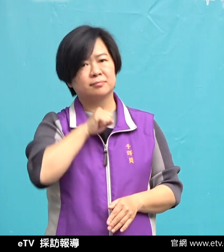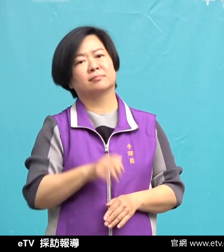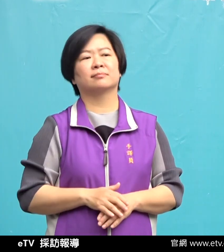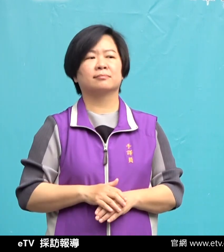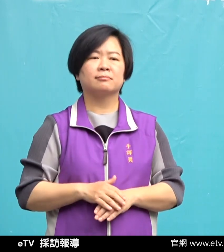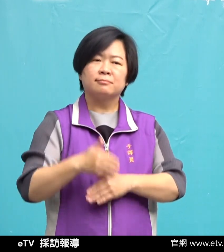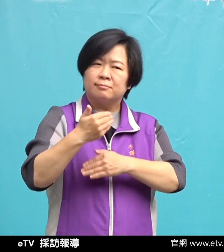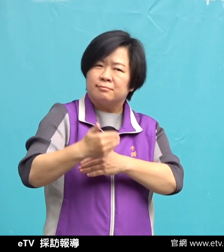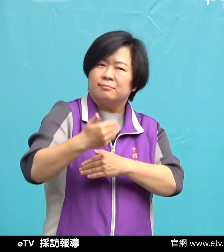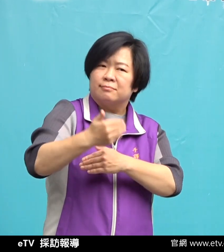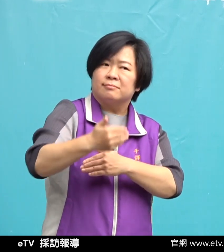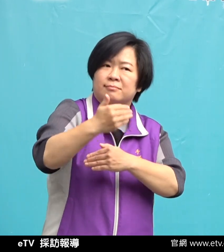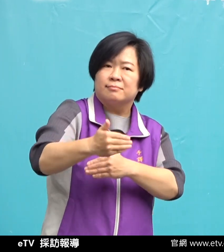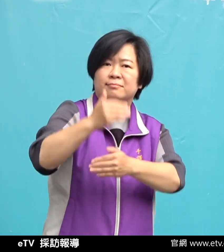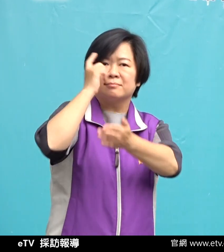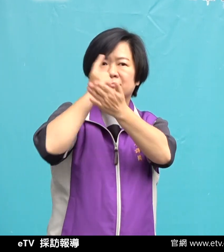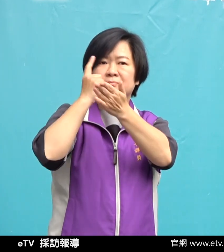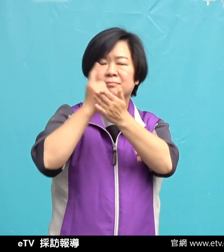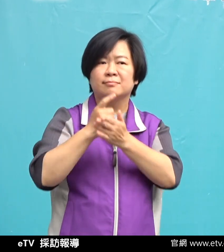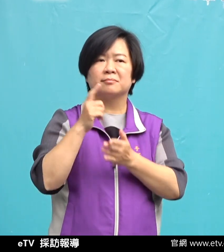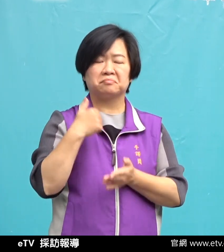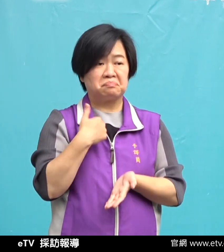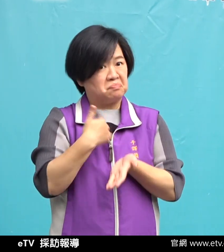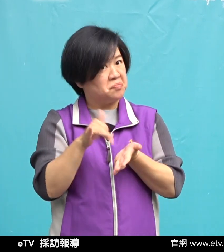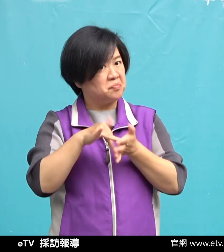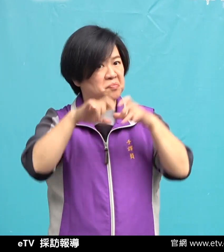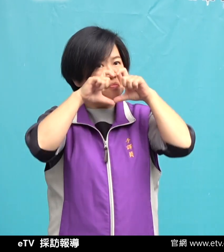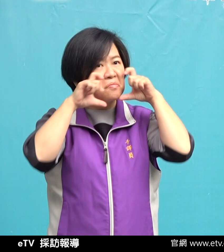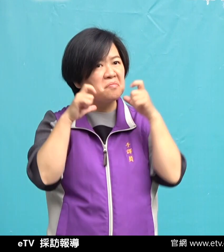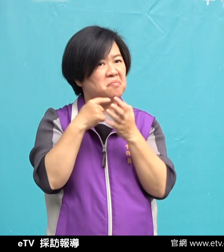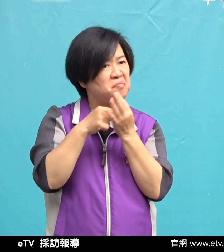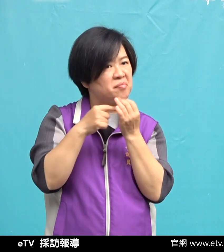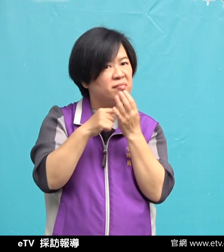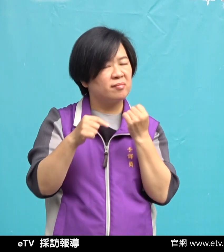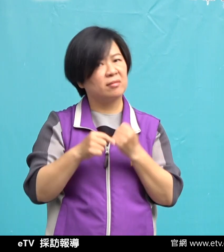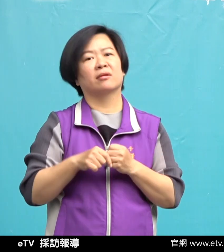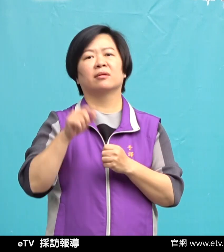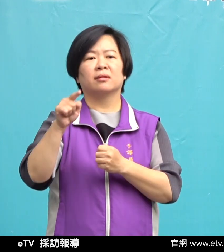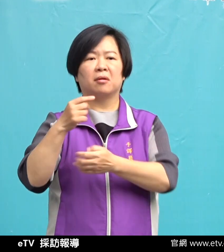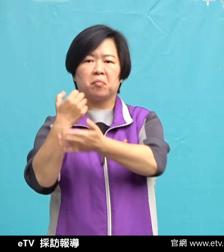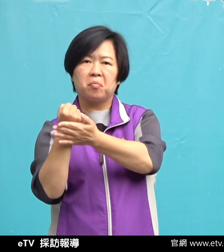步来，我们也天天会一片一片的算。这几天还是很紧